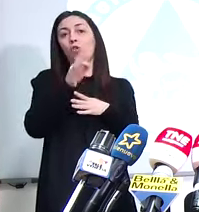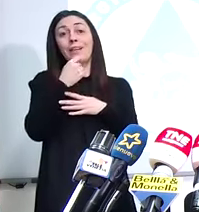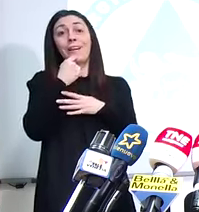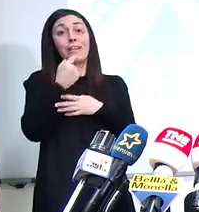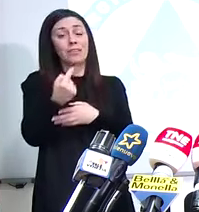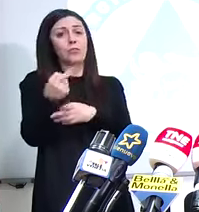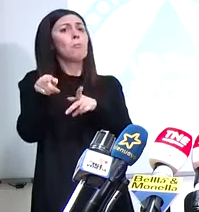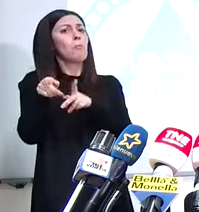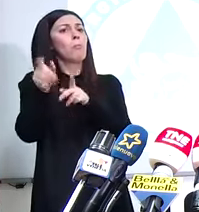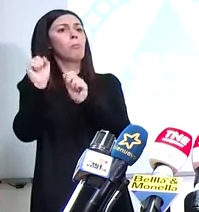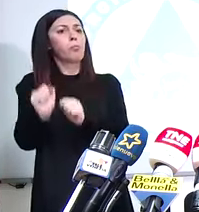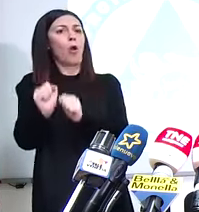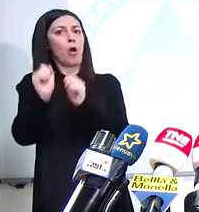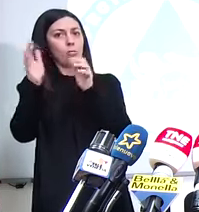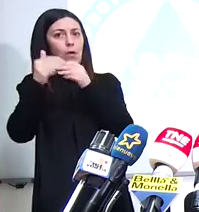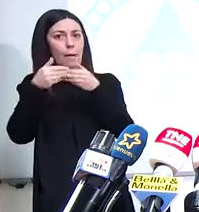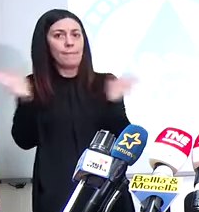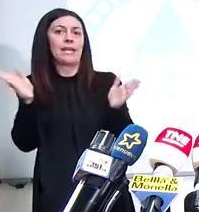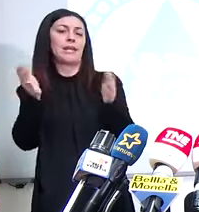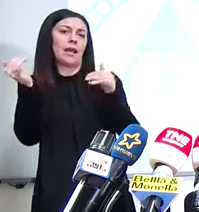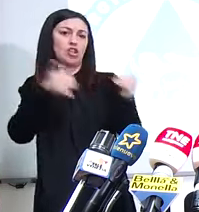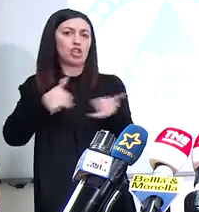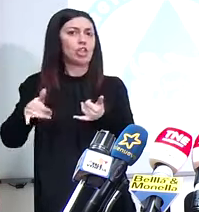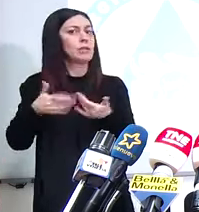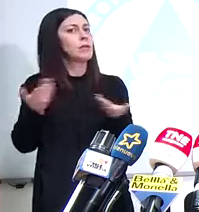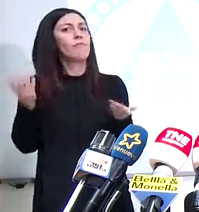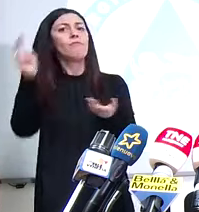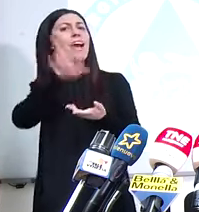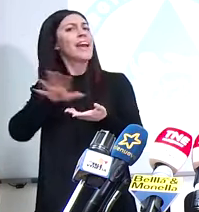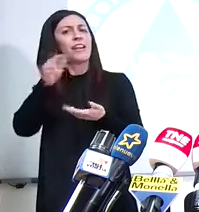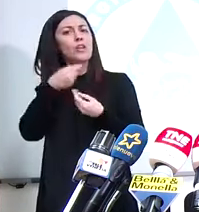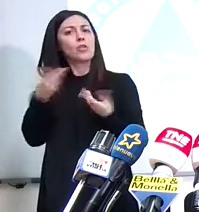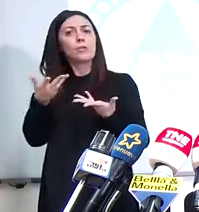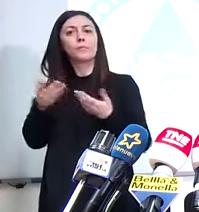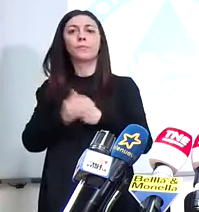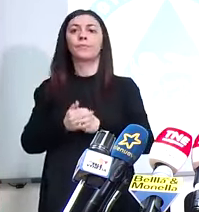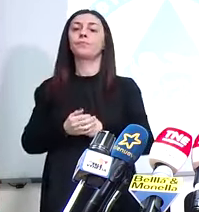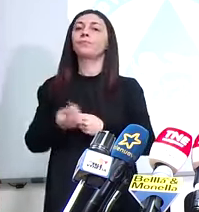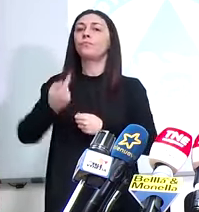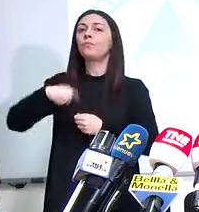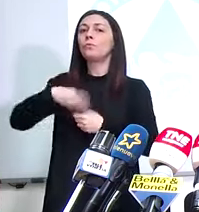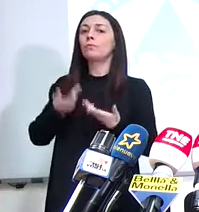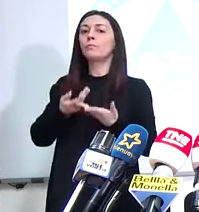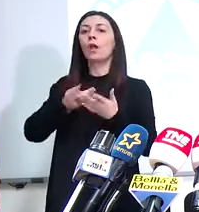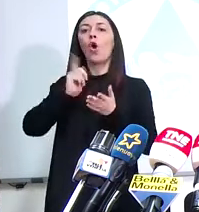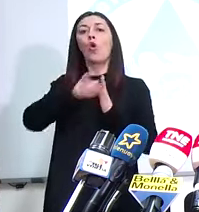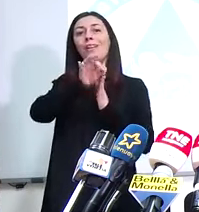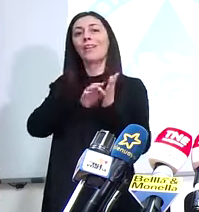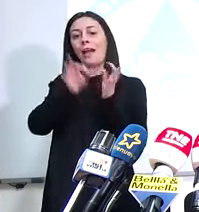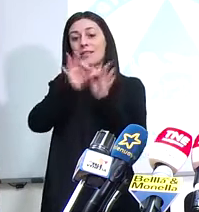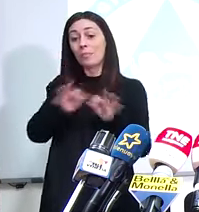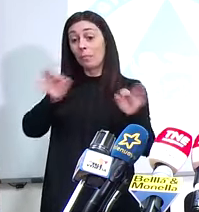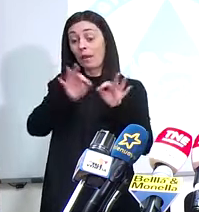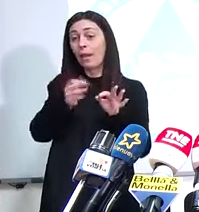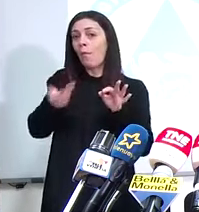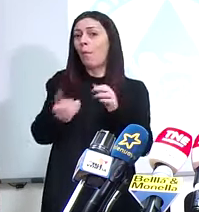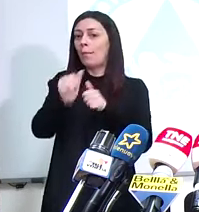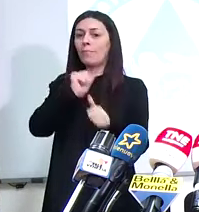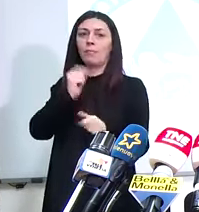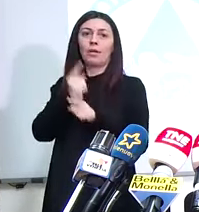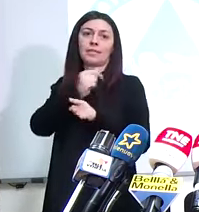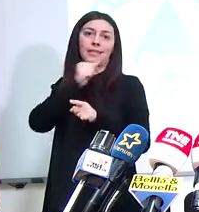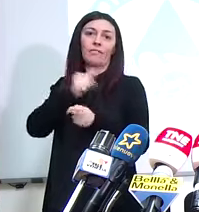veneto come si comporterà stiamo preparando l'ordinanza fermo restando che dovranno dare conferma se si apre o no perché